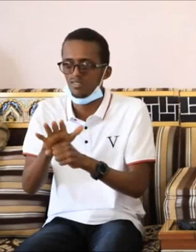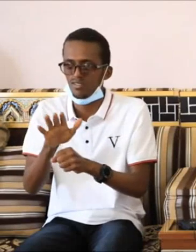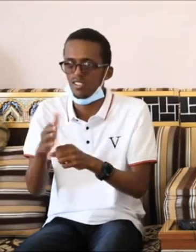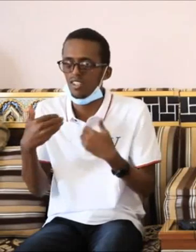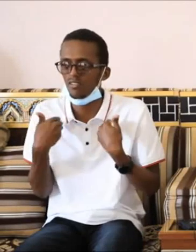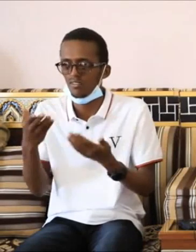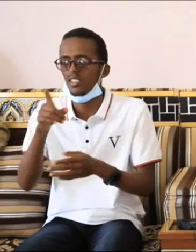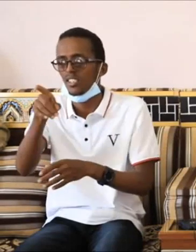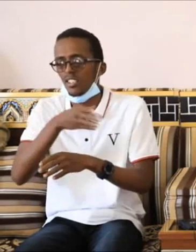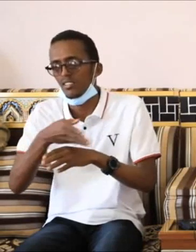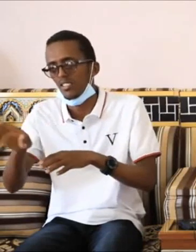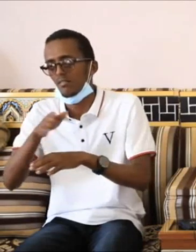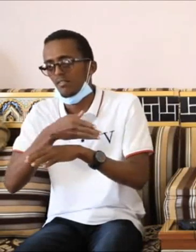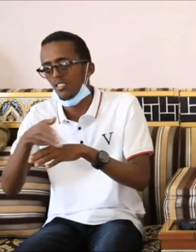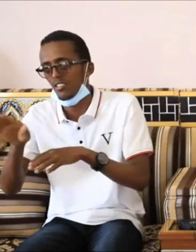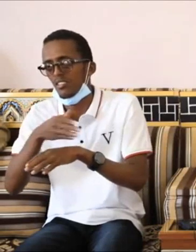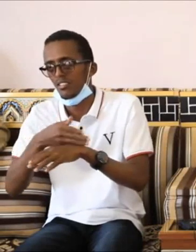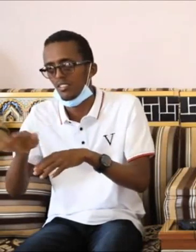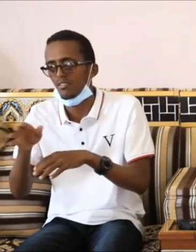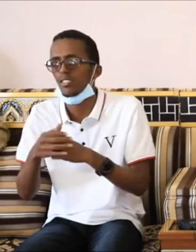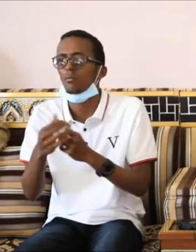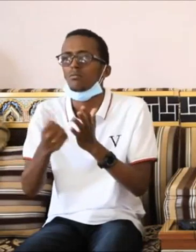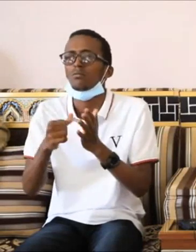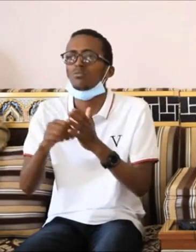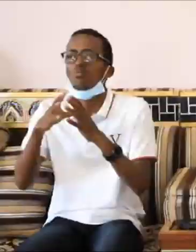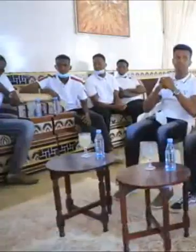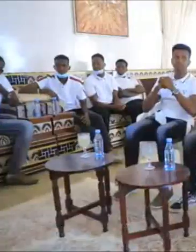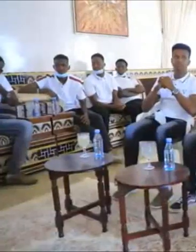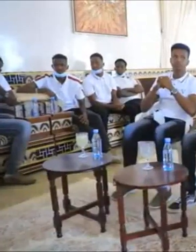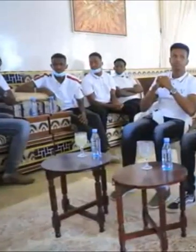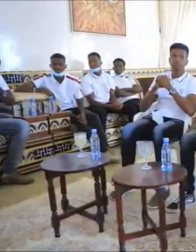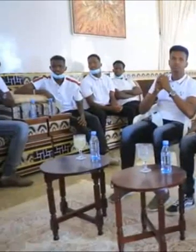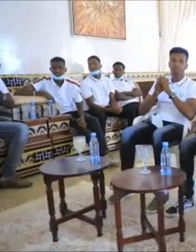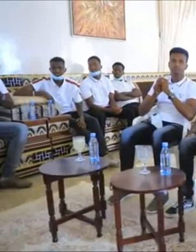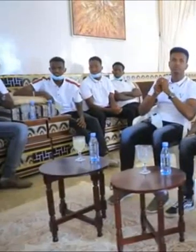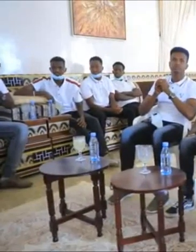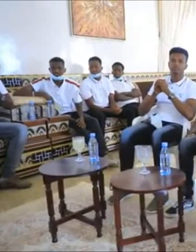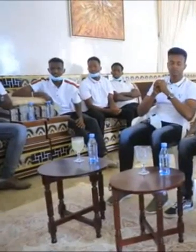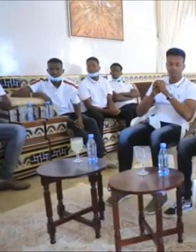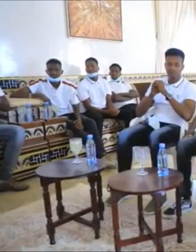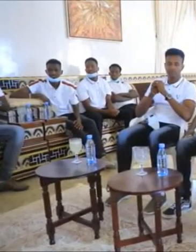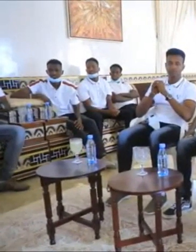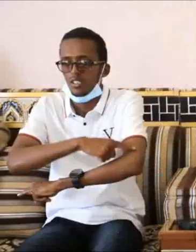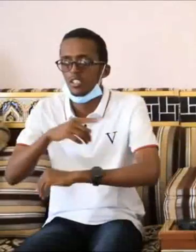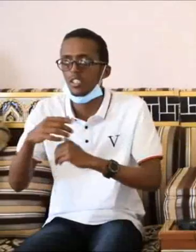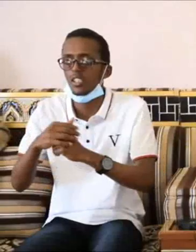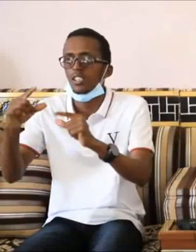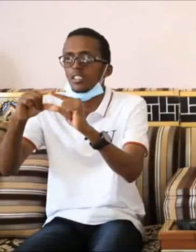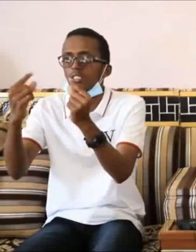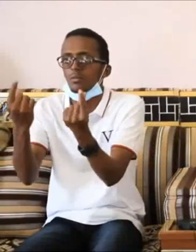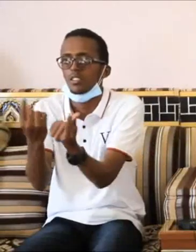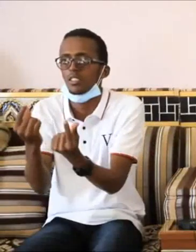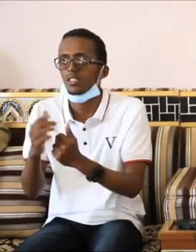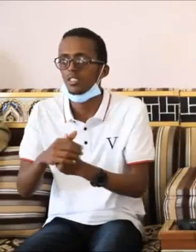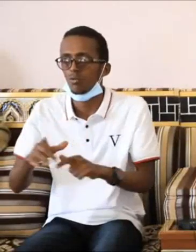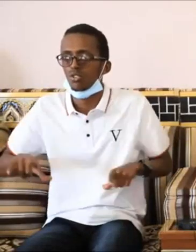la dhaafdhaafay ama hawlaha ka waaweyn ayna hayaan oo laakiin maanta tiimkiin idi waxaa soo